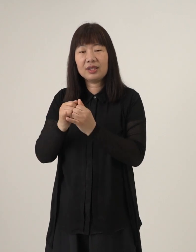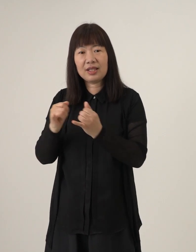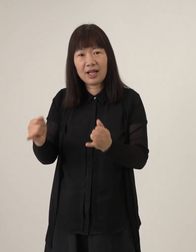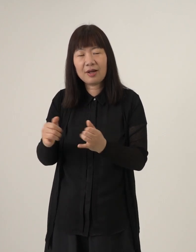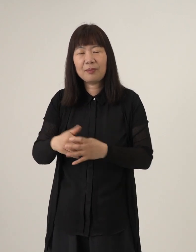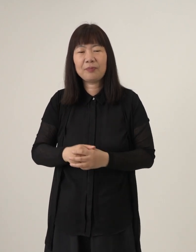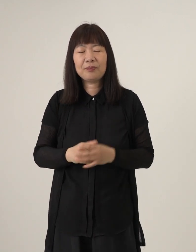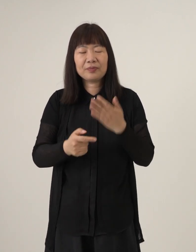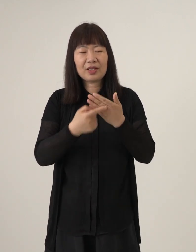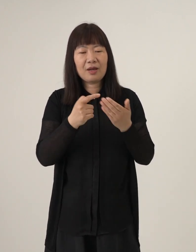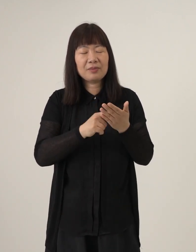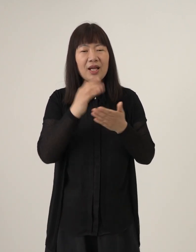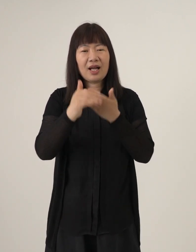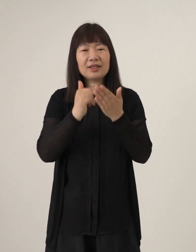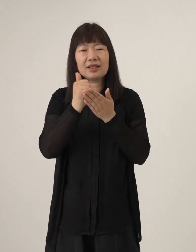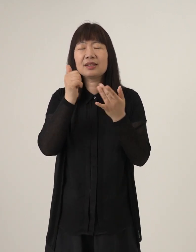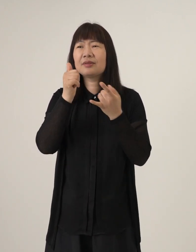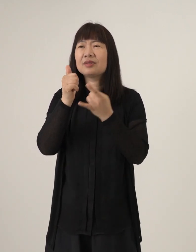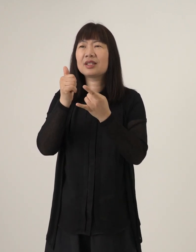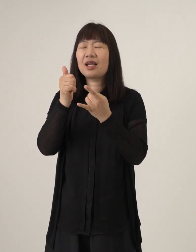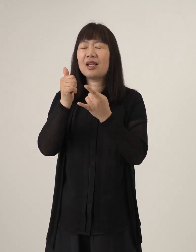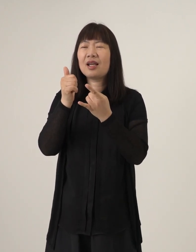마음이 하나님께 뭐를 받고?